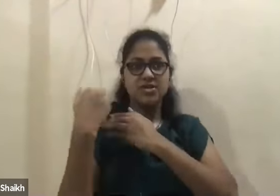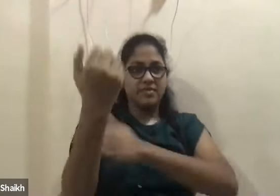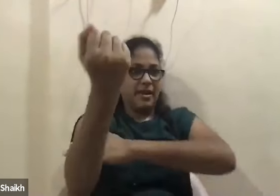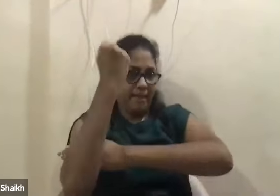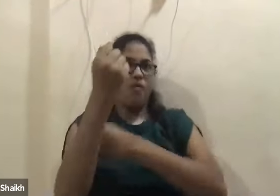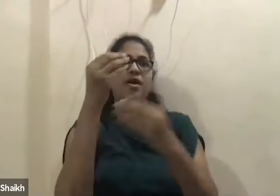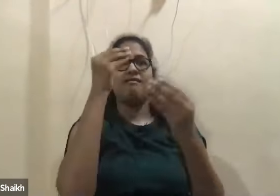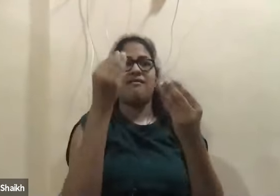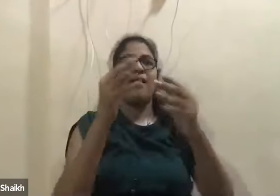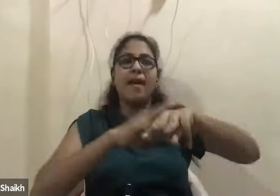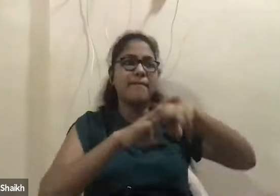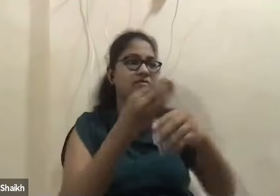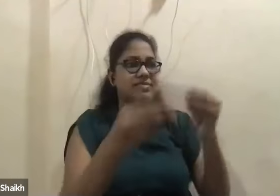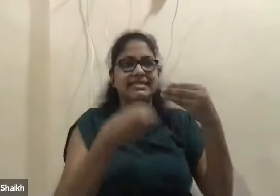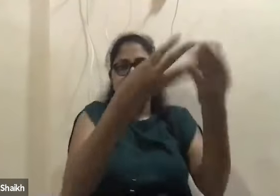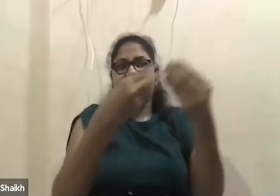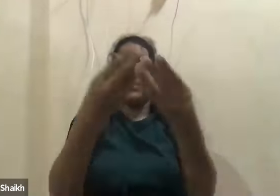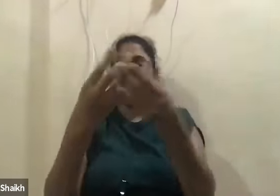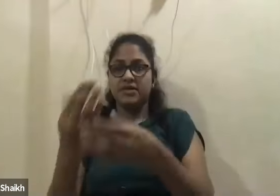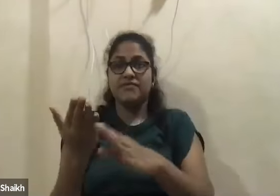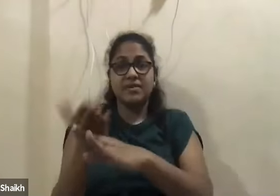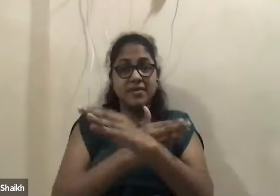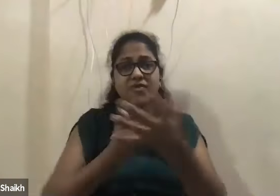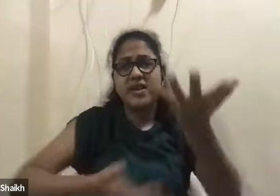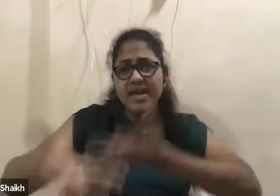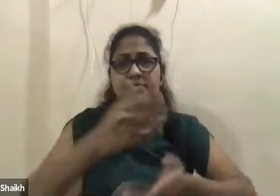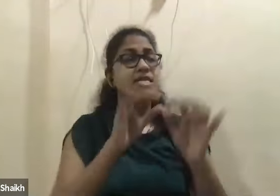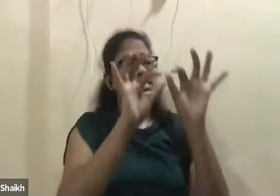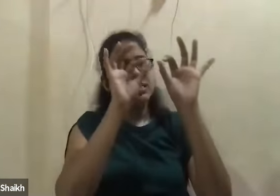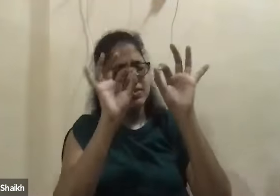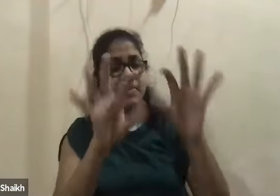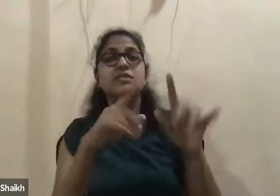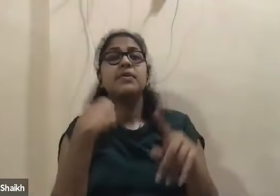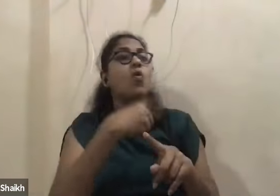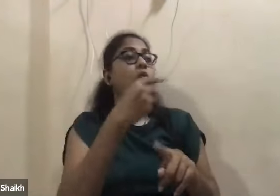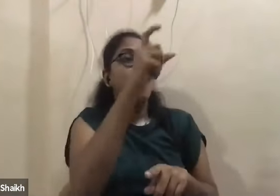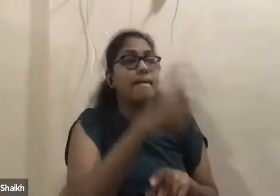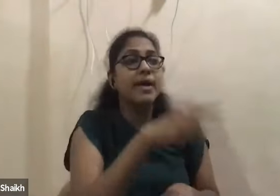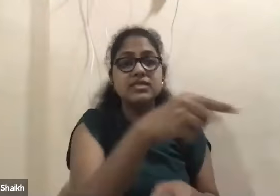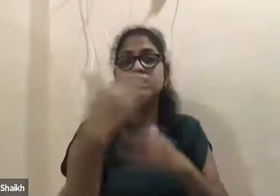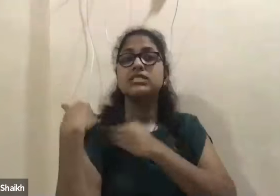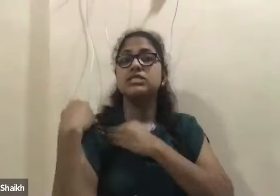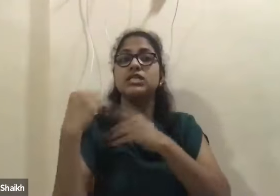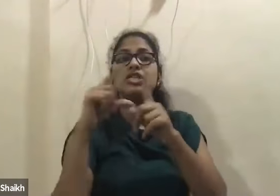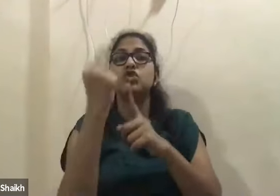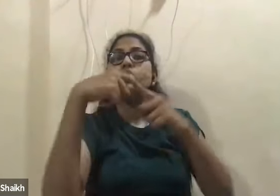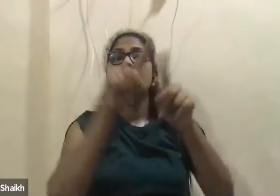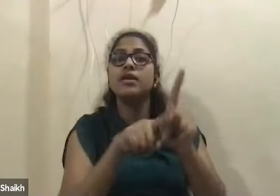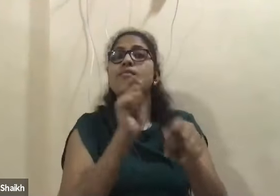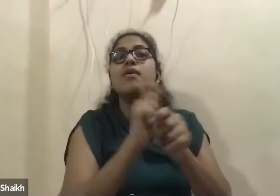यू as we were discussing, you have to be very specific about what kind of duties. If you're not very specific about the exact